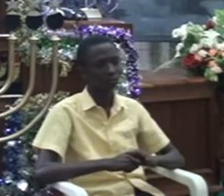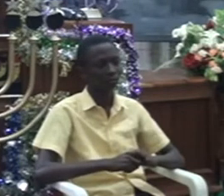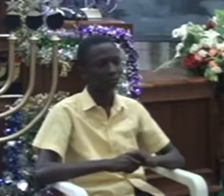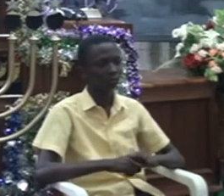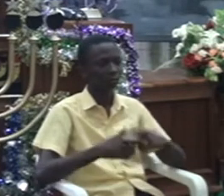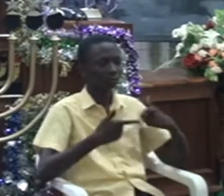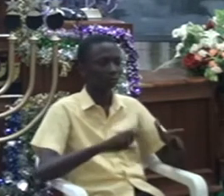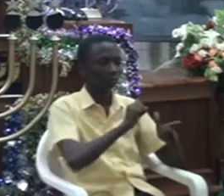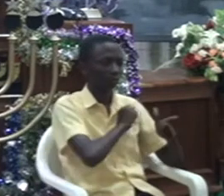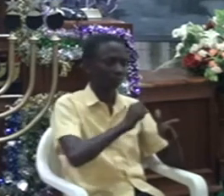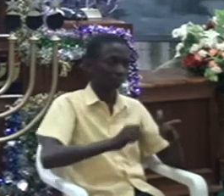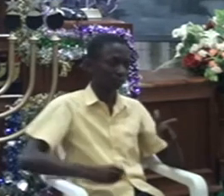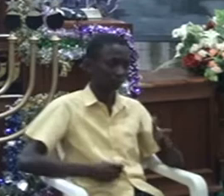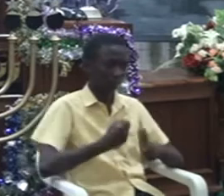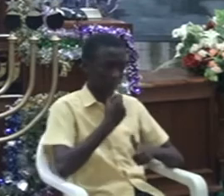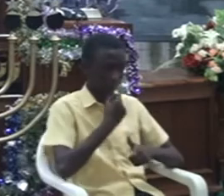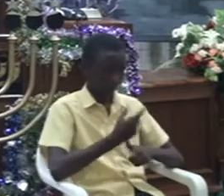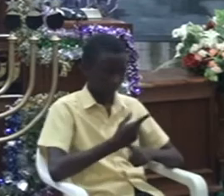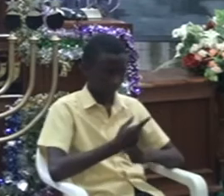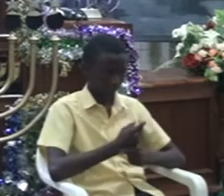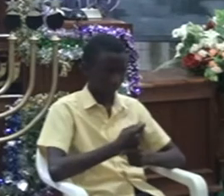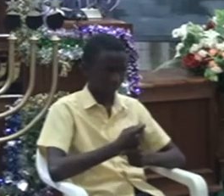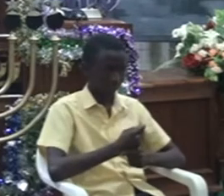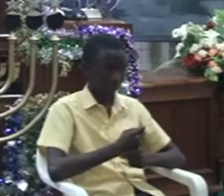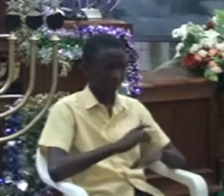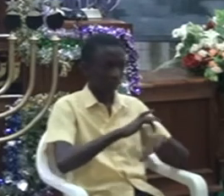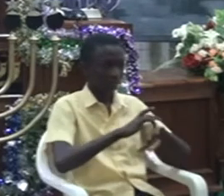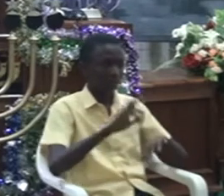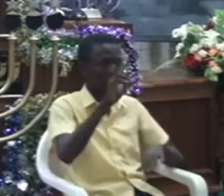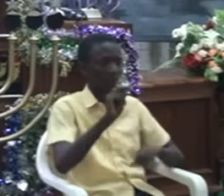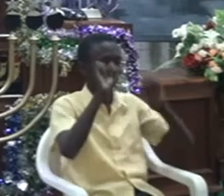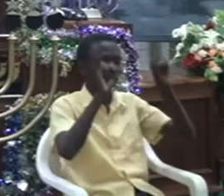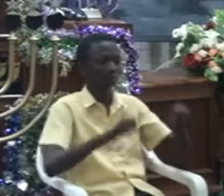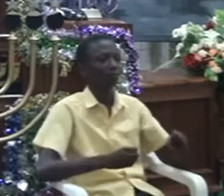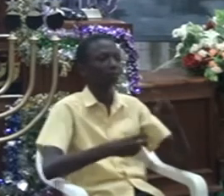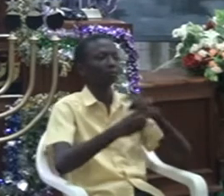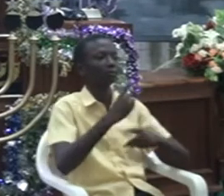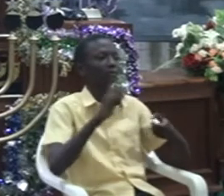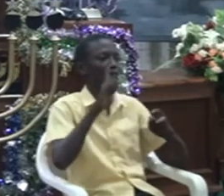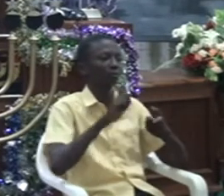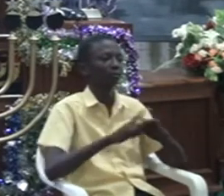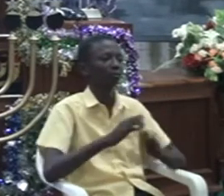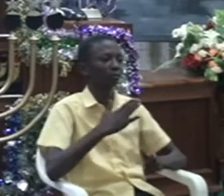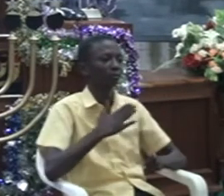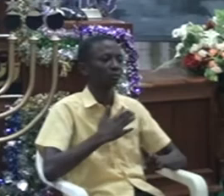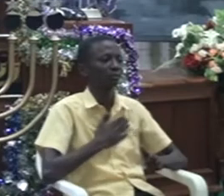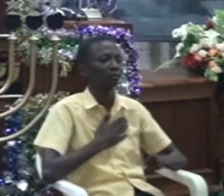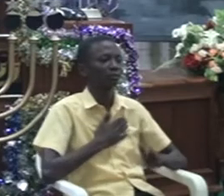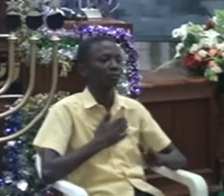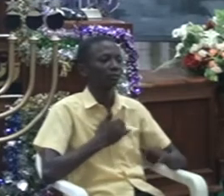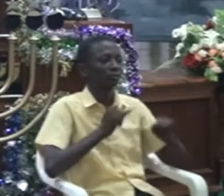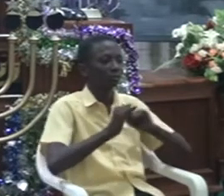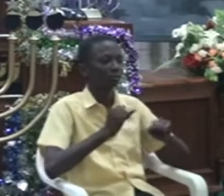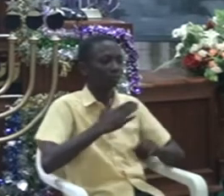Quand le Seigneur dit, wakati Bwana anaposema, nul ne peut venir à moi. Anasema hakuna mwenye anaweza kuja kwangu. Si